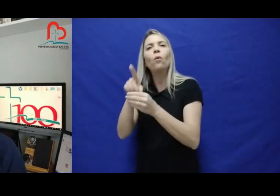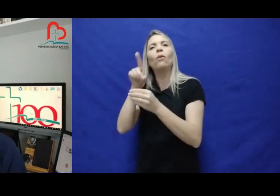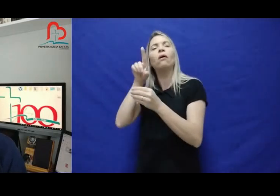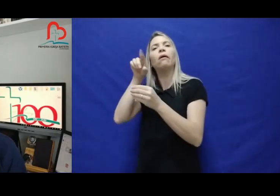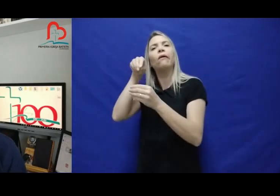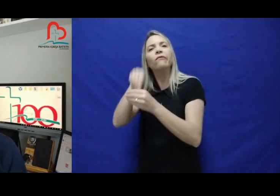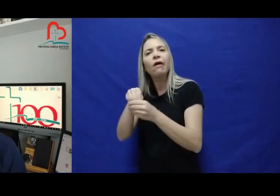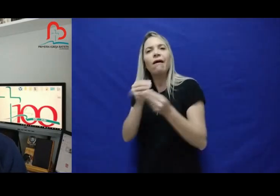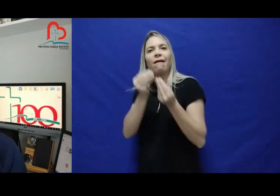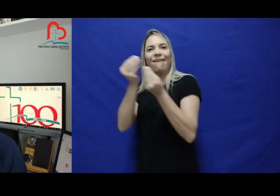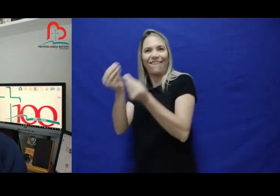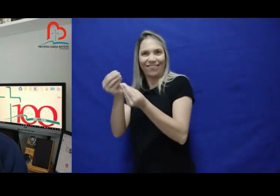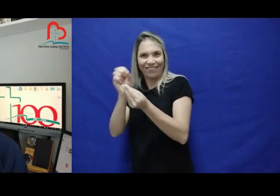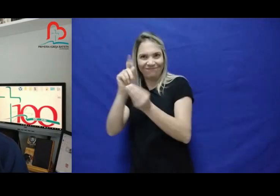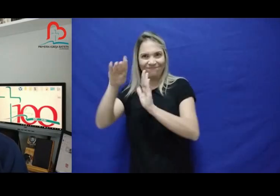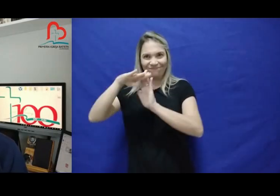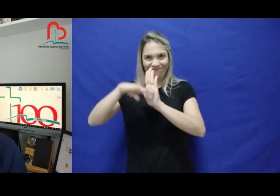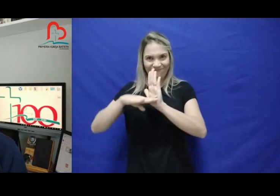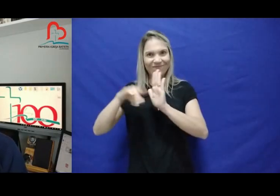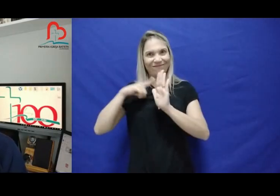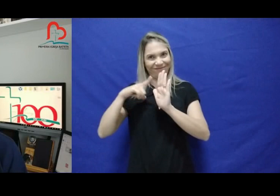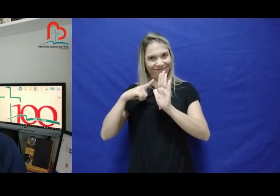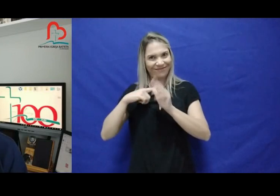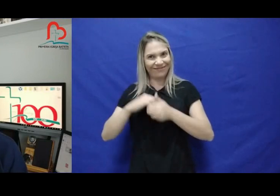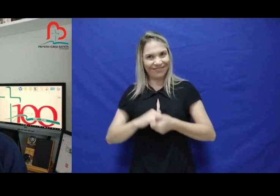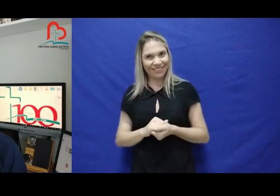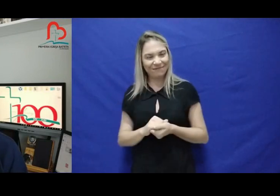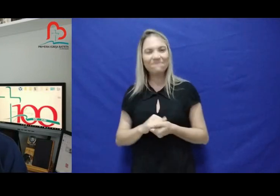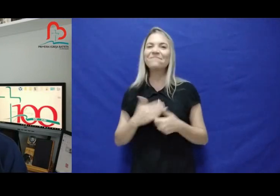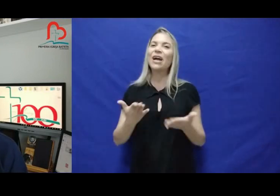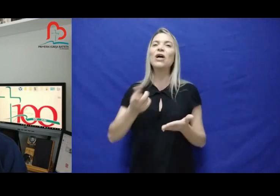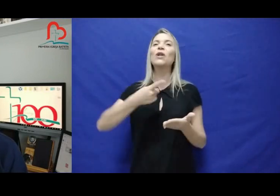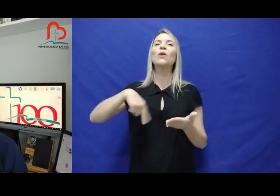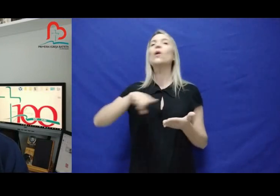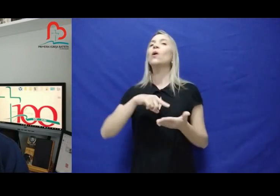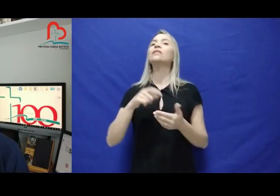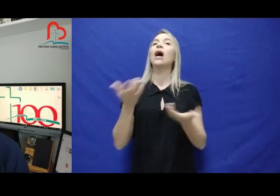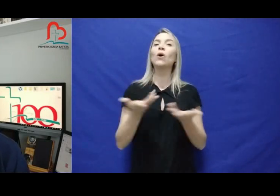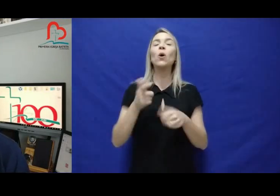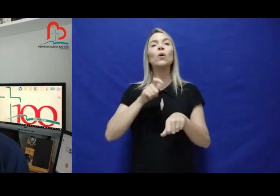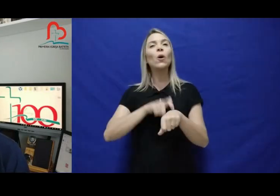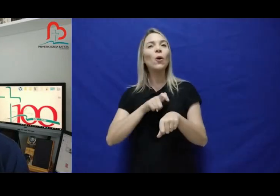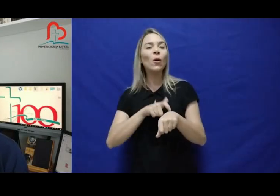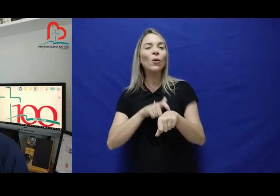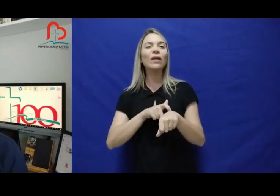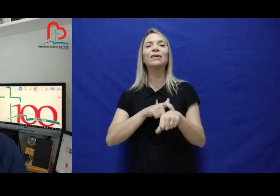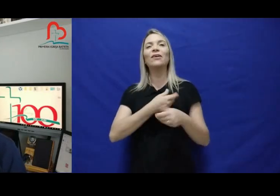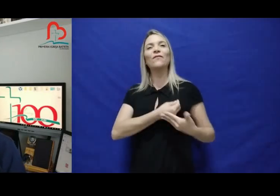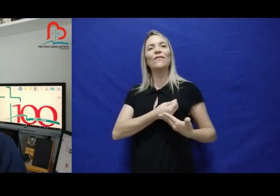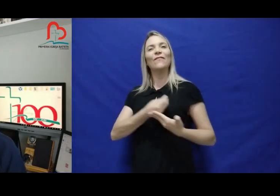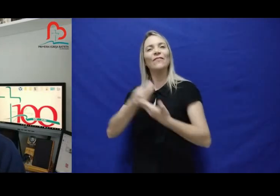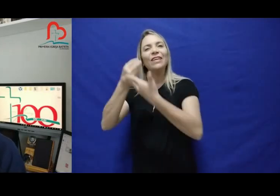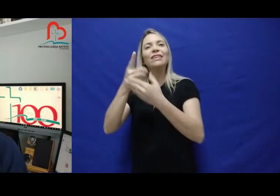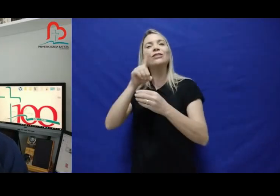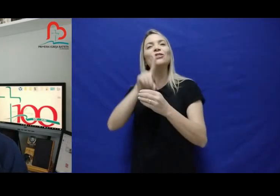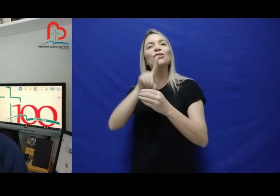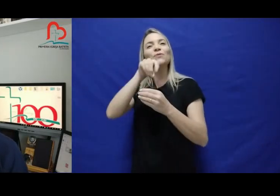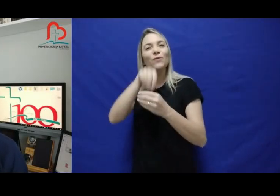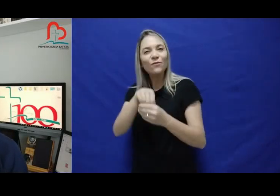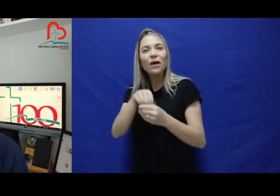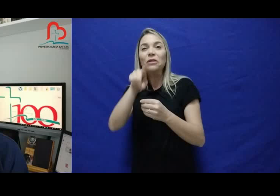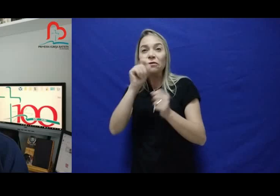igreja possam participar financeiramente da obra que o Senhor realiza através da nossa igreja. Será o nosso momento